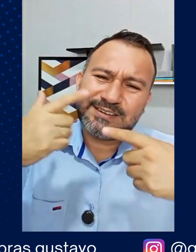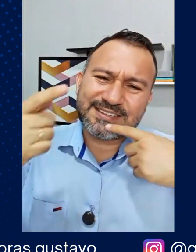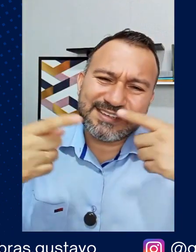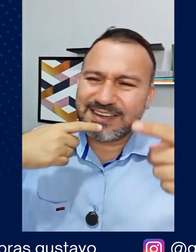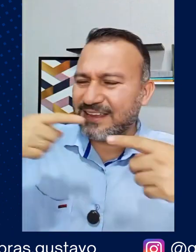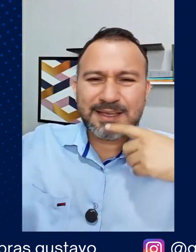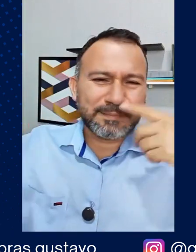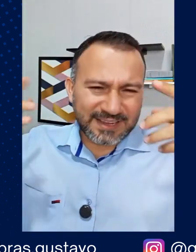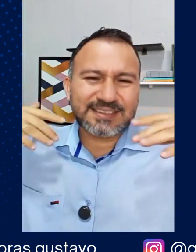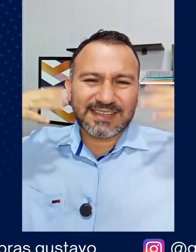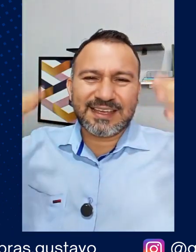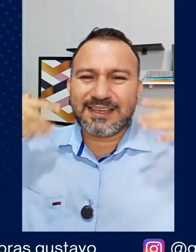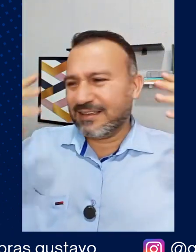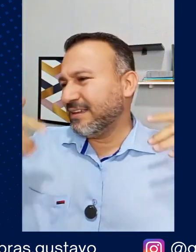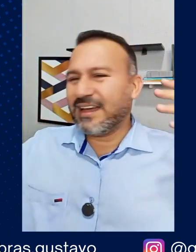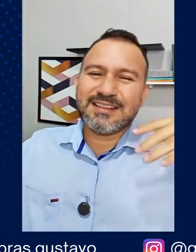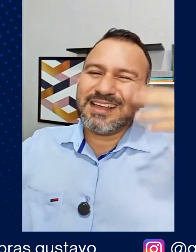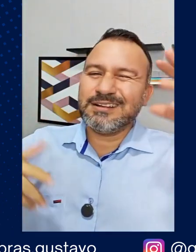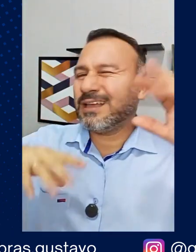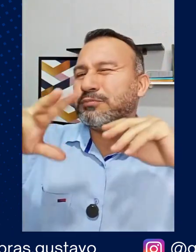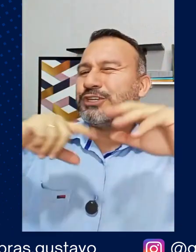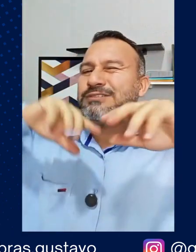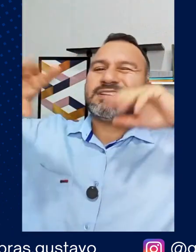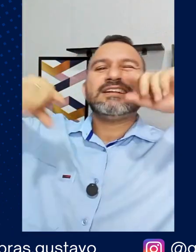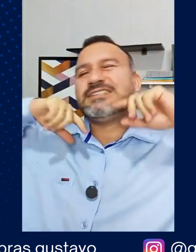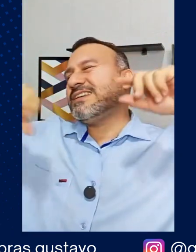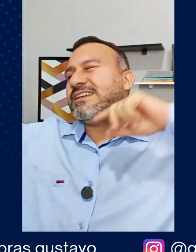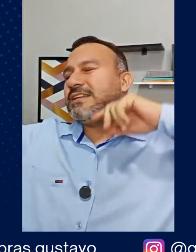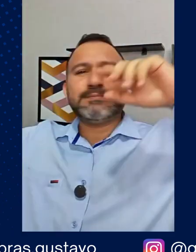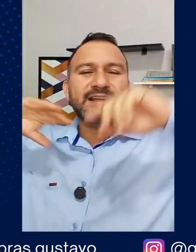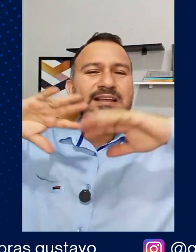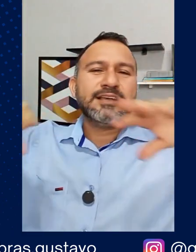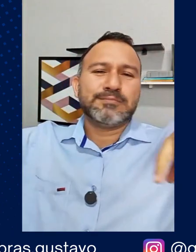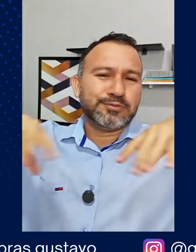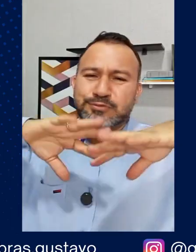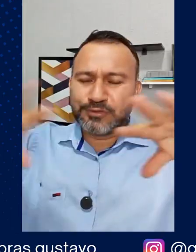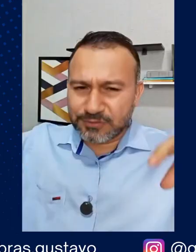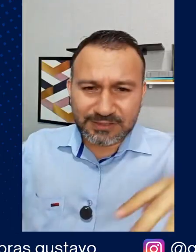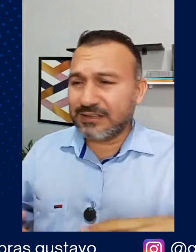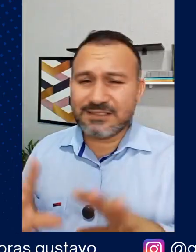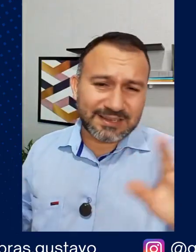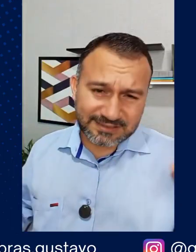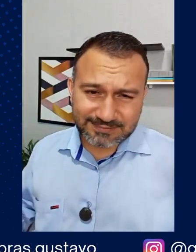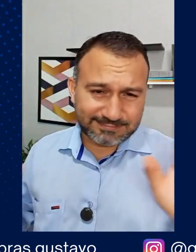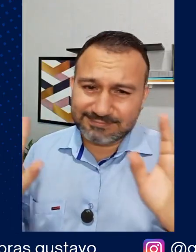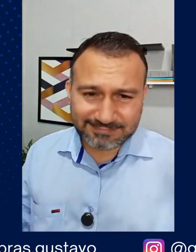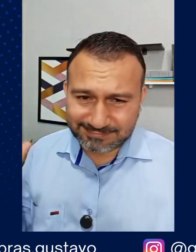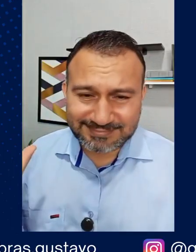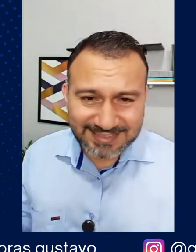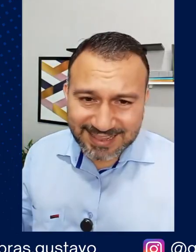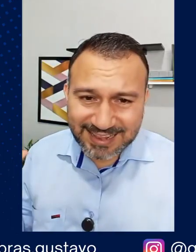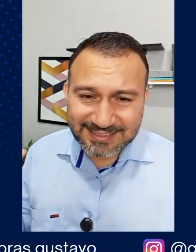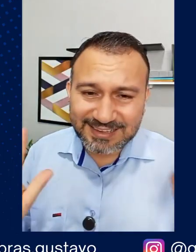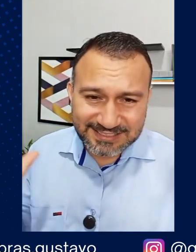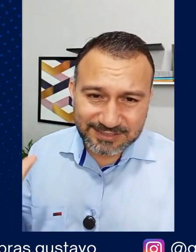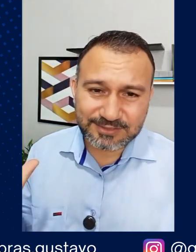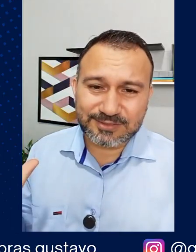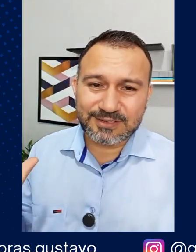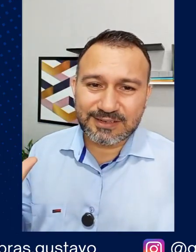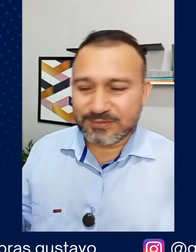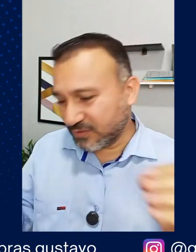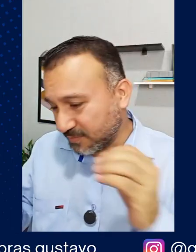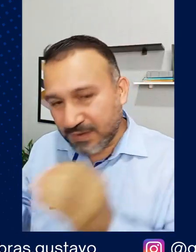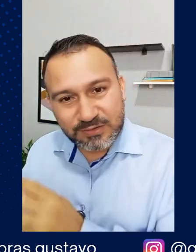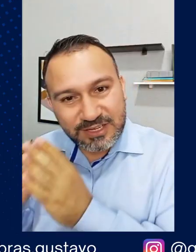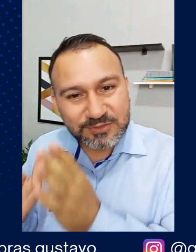Eu falando assim, né? Parece até. Ah, não, ele tá puxando sardinha aí para o curso dele. Gente, nada